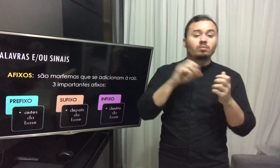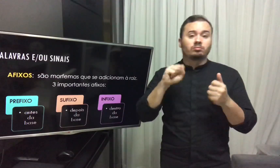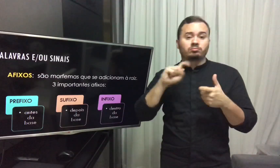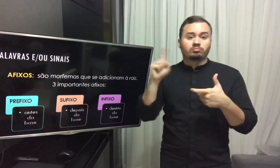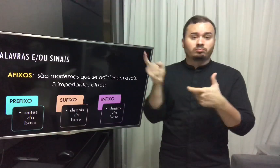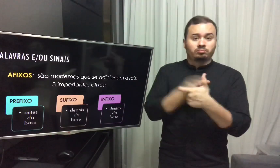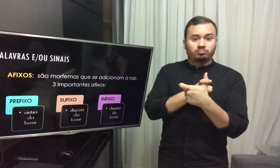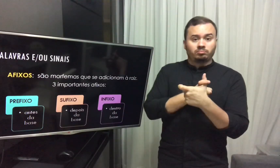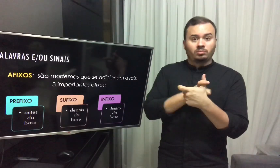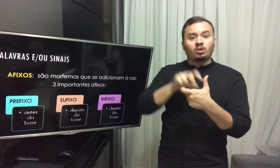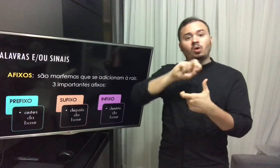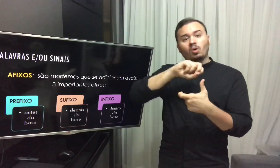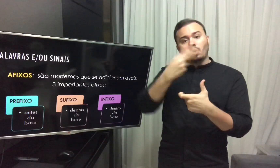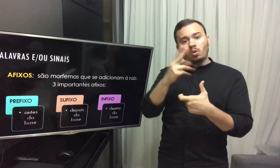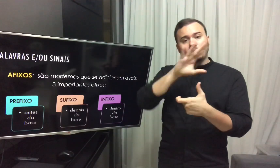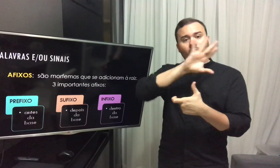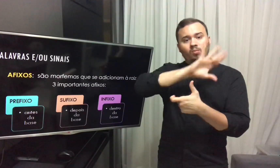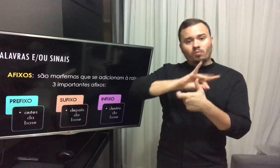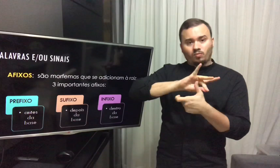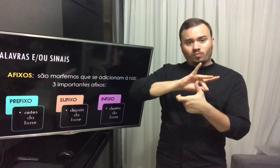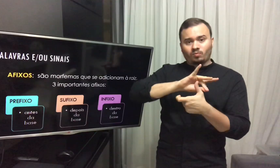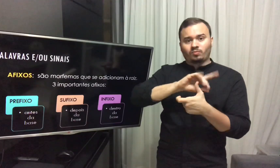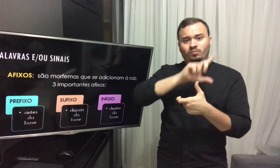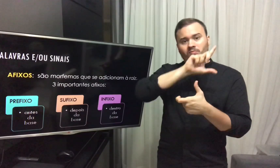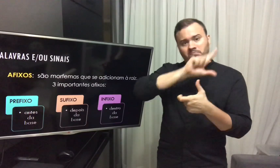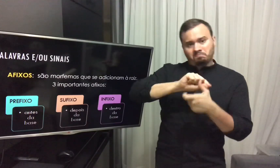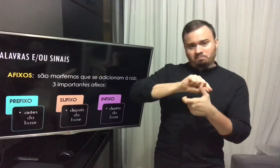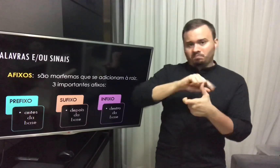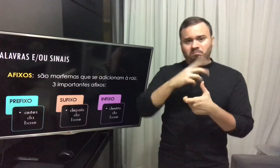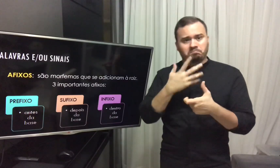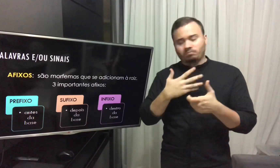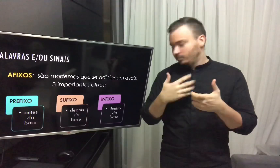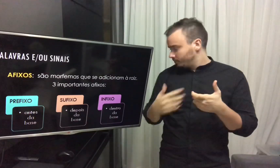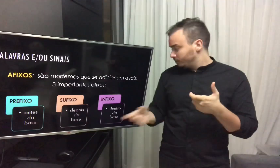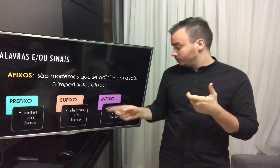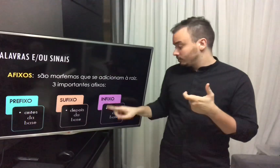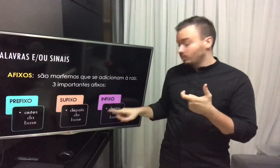Temos os sufixos, pode fazer assim o sinal, não tem problema nenhum.